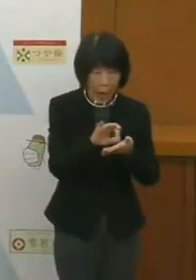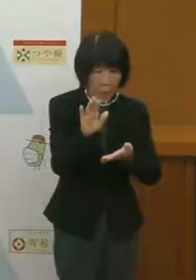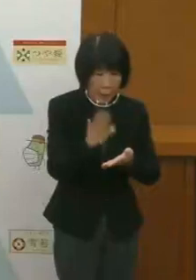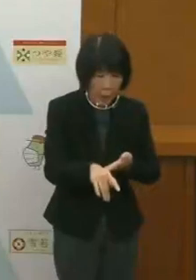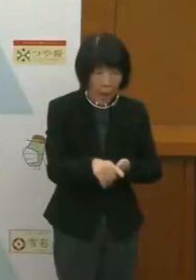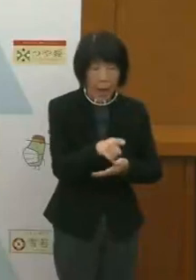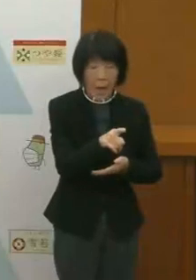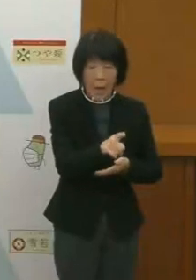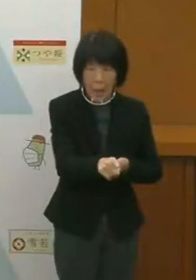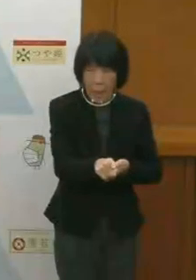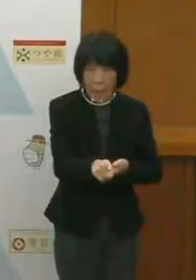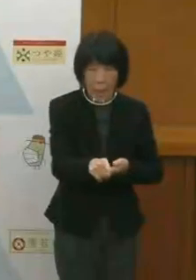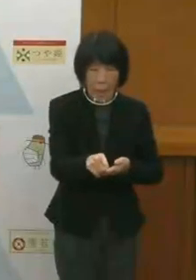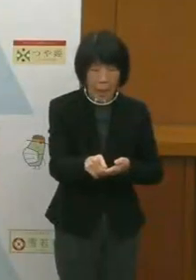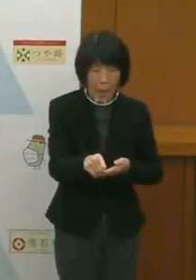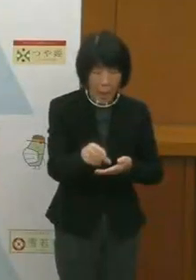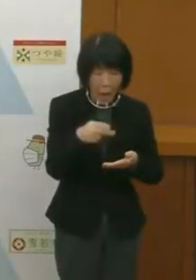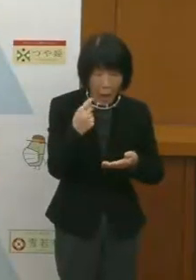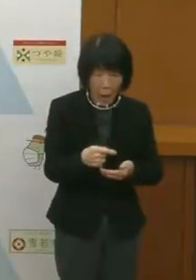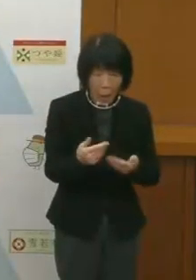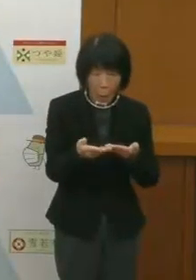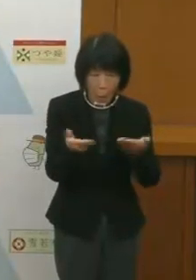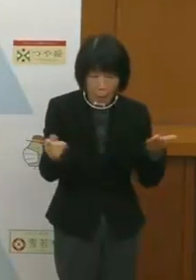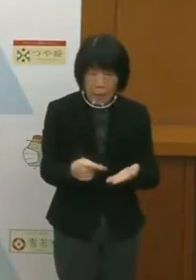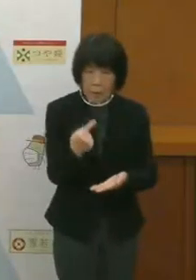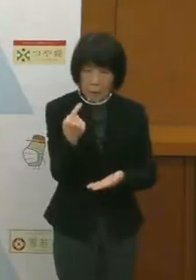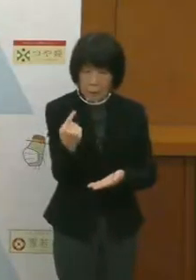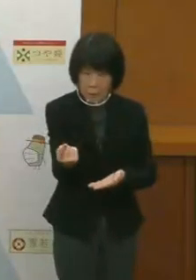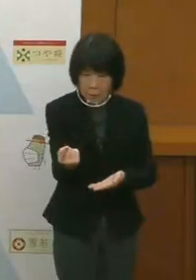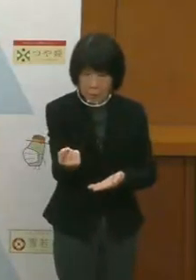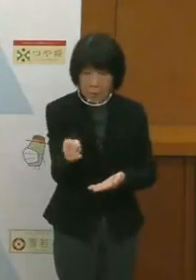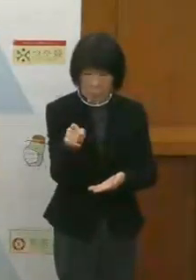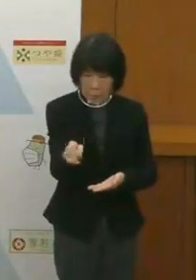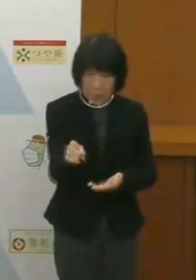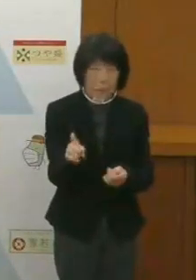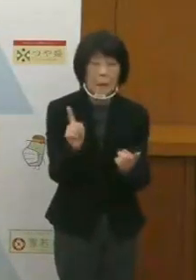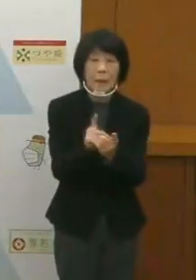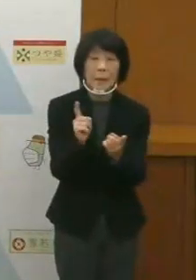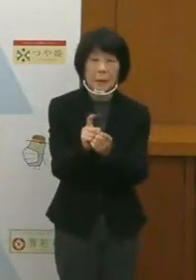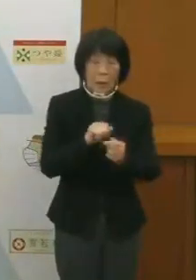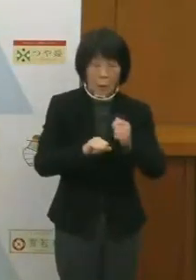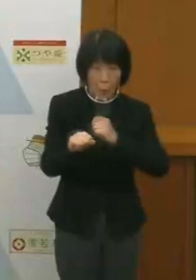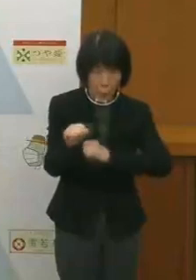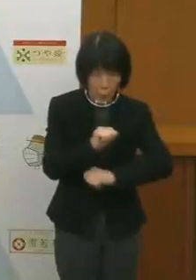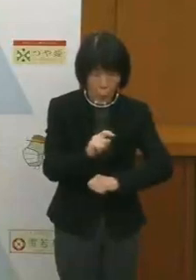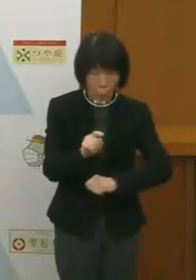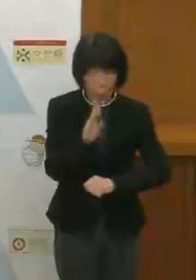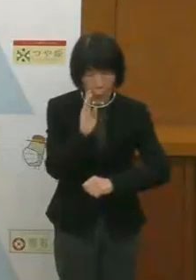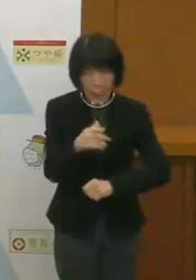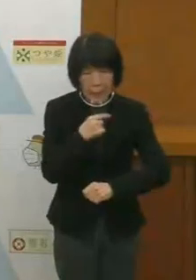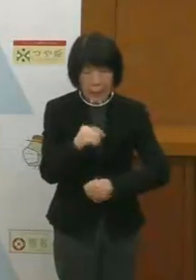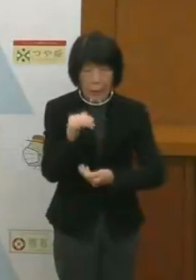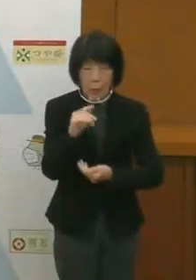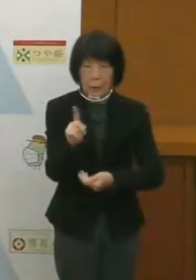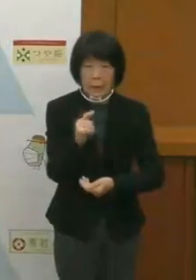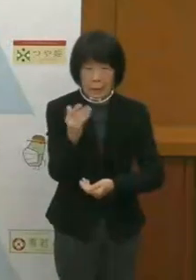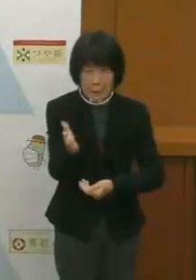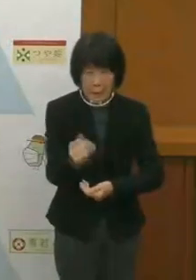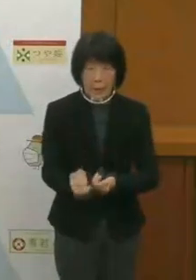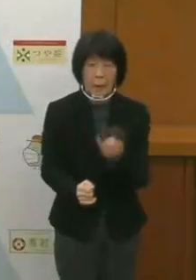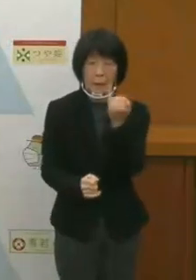ども、まあ、飲食店行きますよね。そういう人たちに対してはどういった行動を取ってほしいと知事はお考えですか。 そうですね、